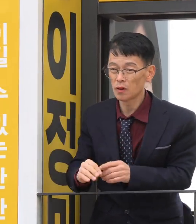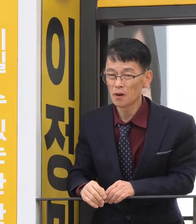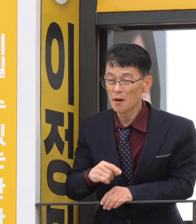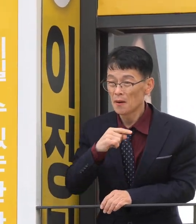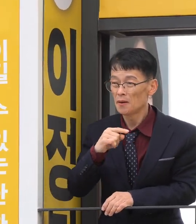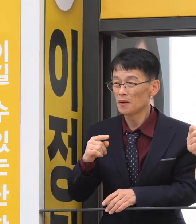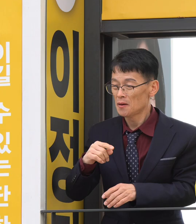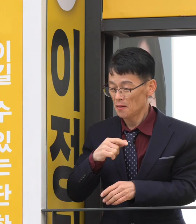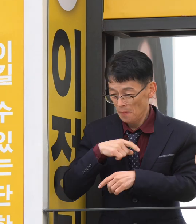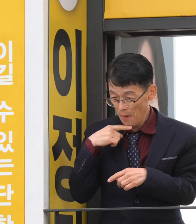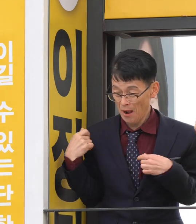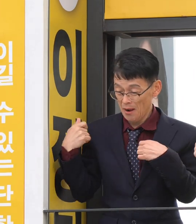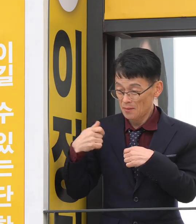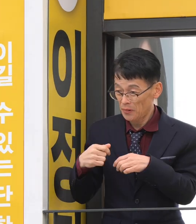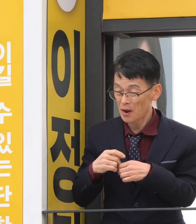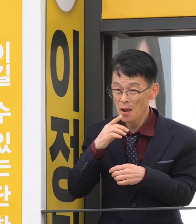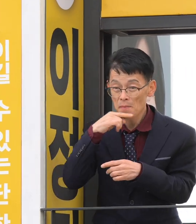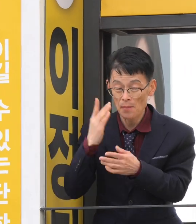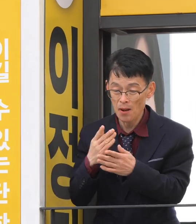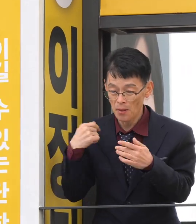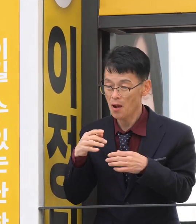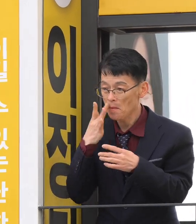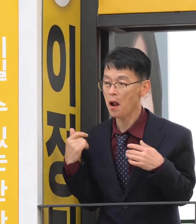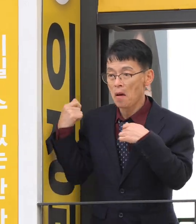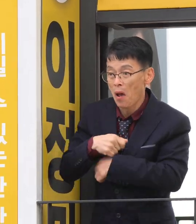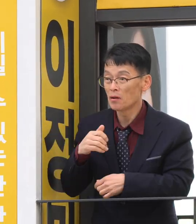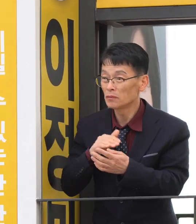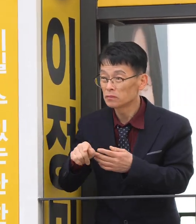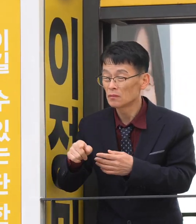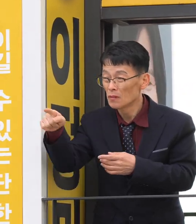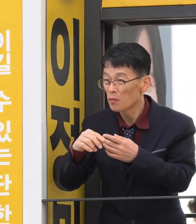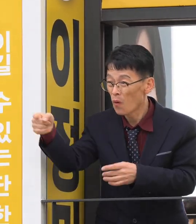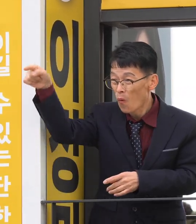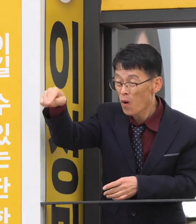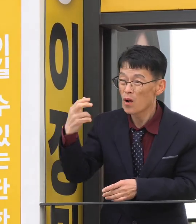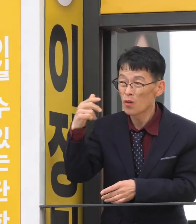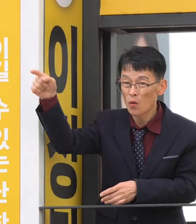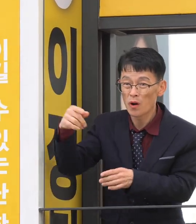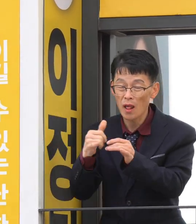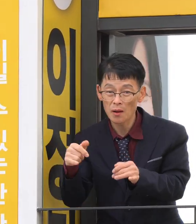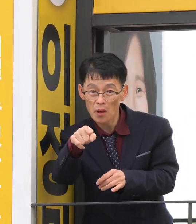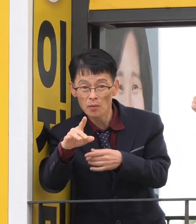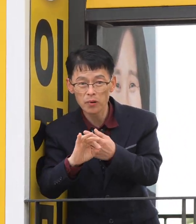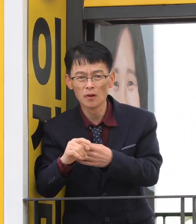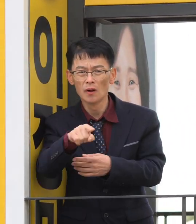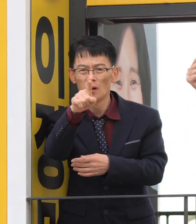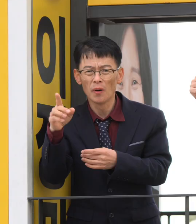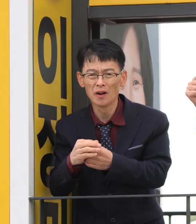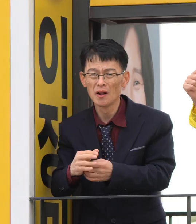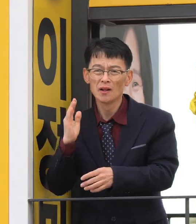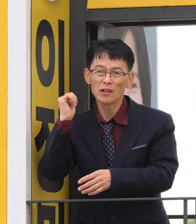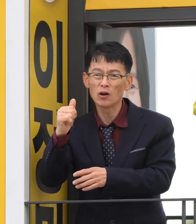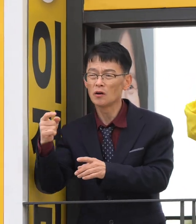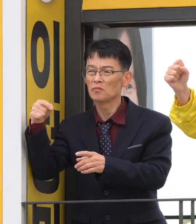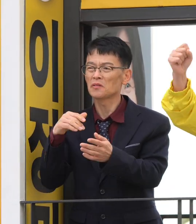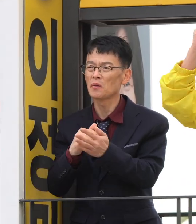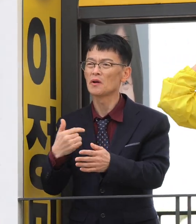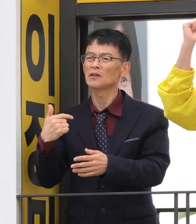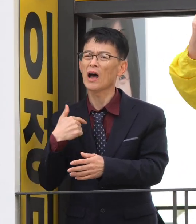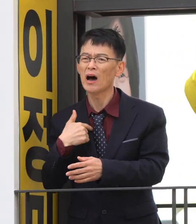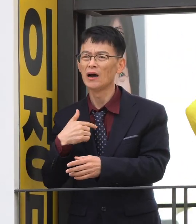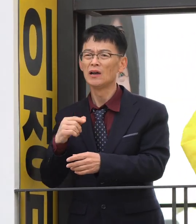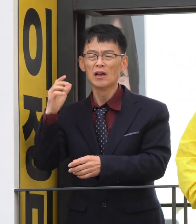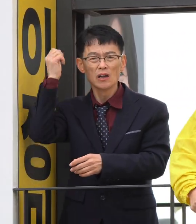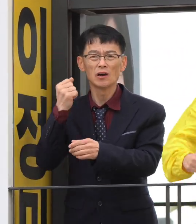빨간 잠바 벗고 파란 잠바 입고 나타나서 이곳 송도 주민에게 대통령 찬스로